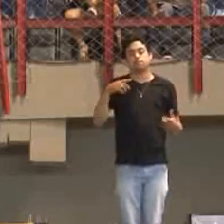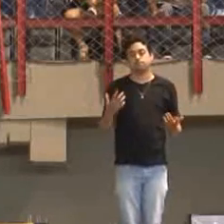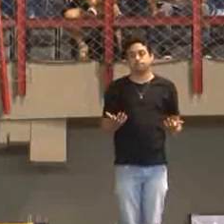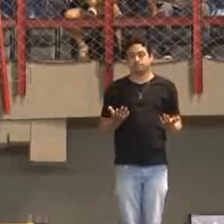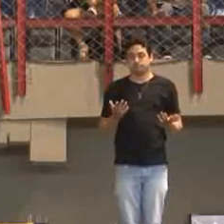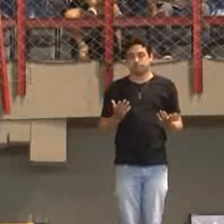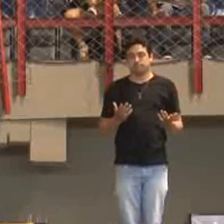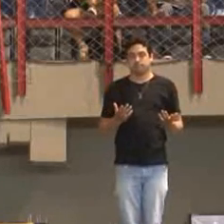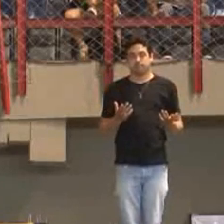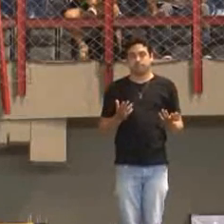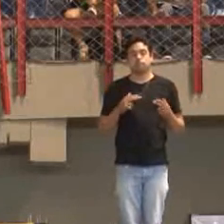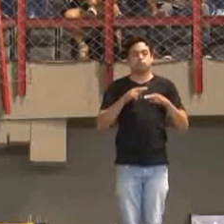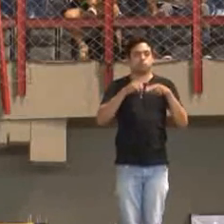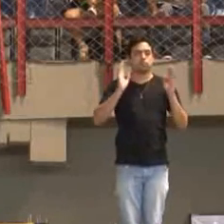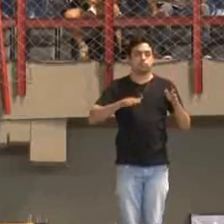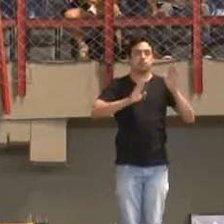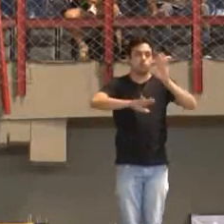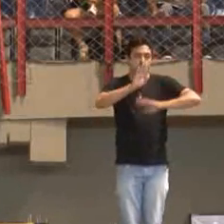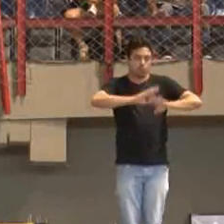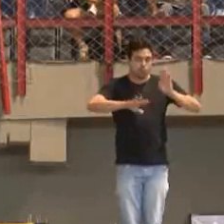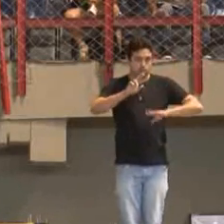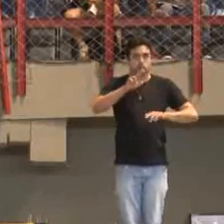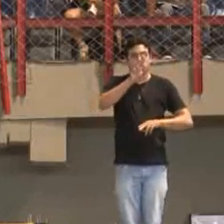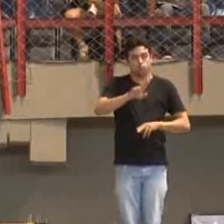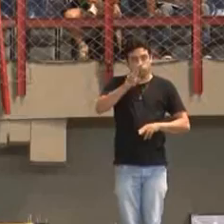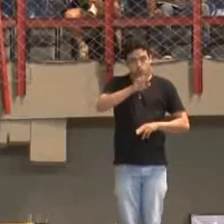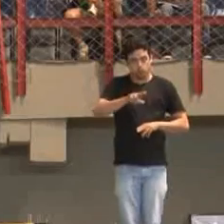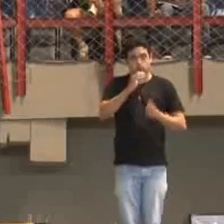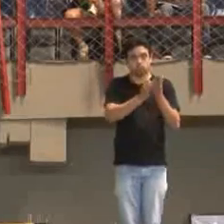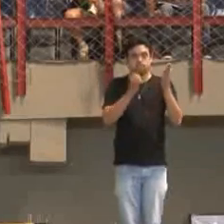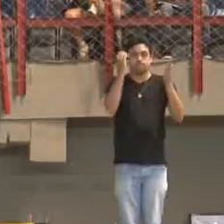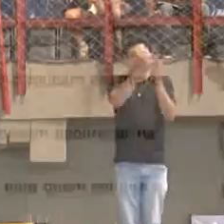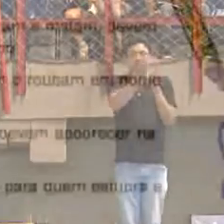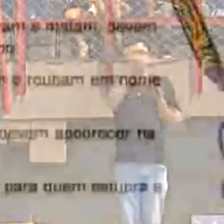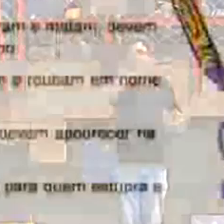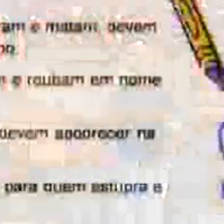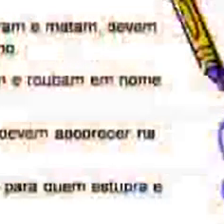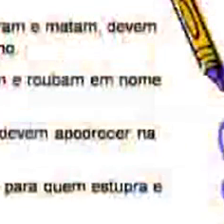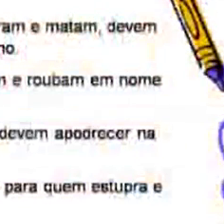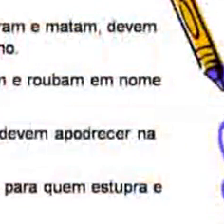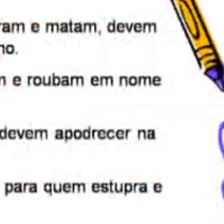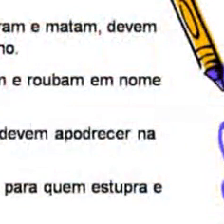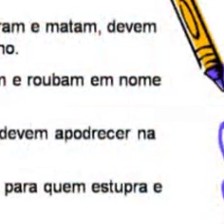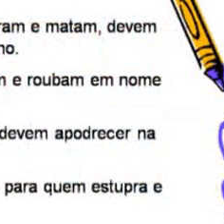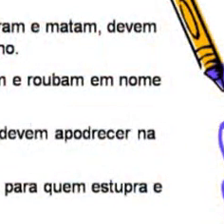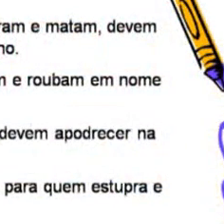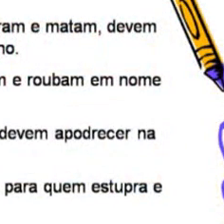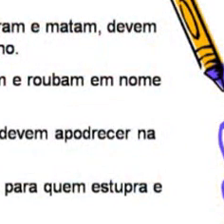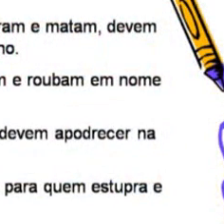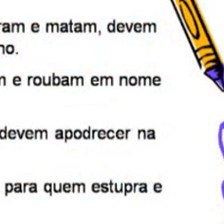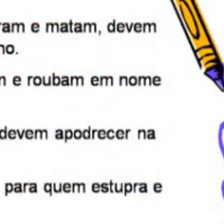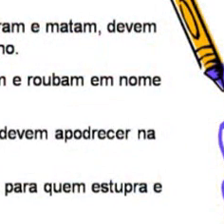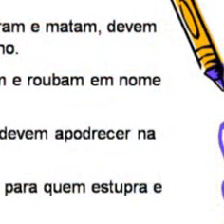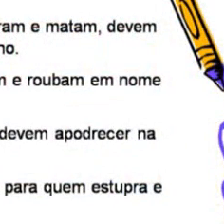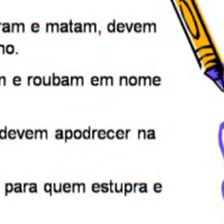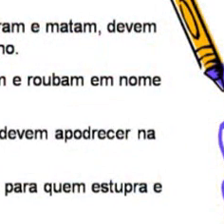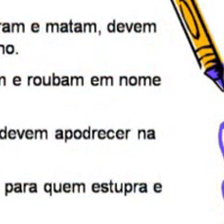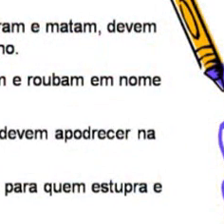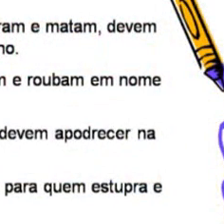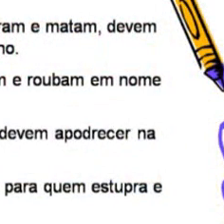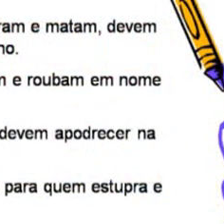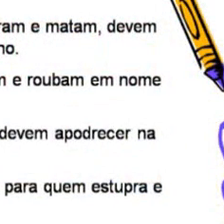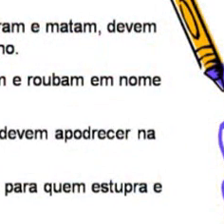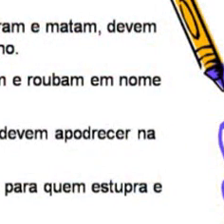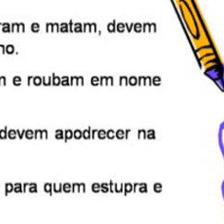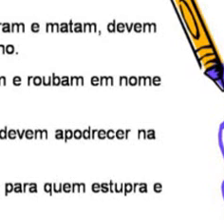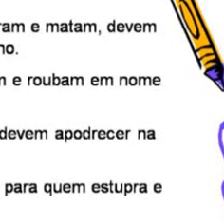disso? Então, cuidado com os excessos. Pessoas como essas, que estupram e